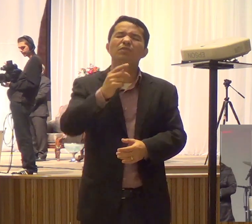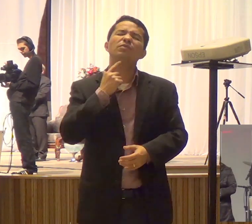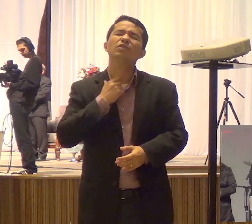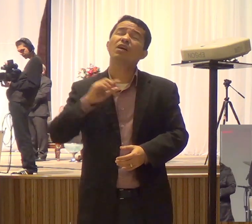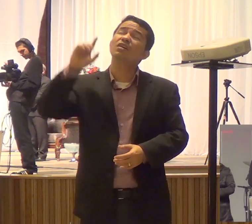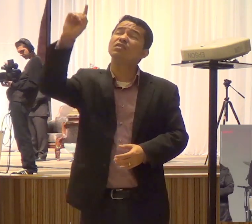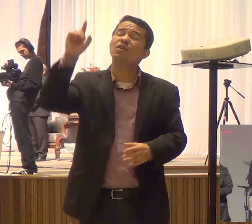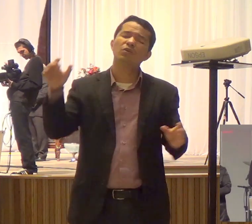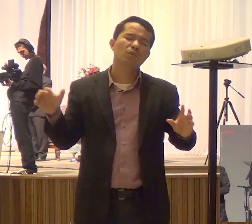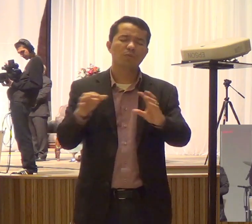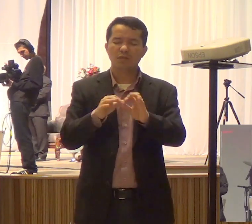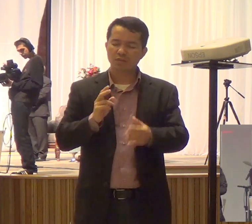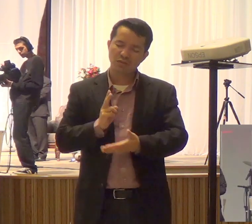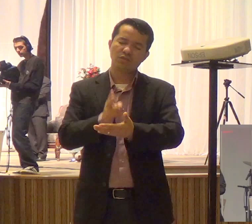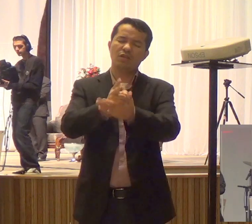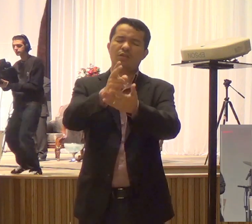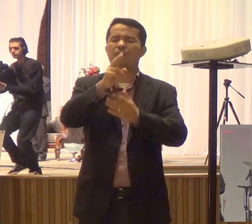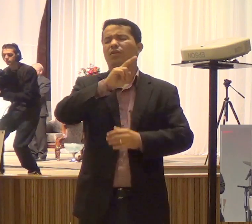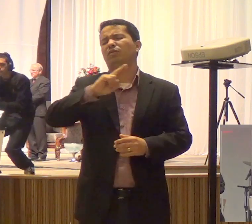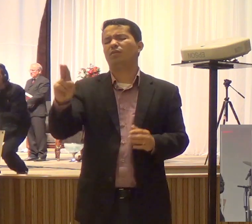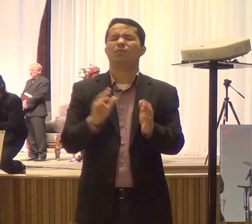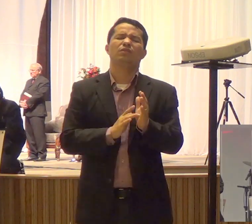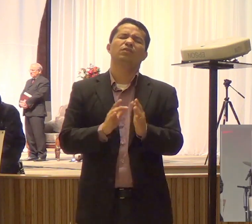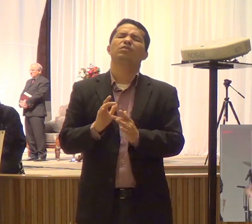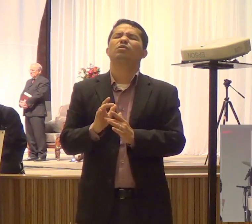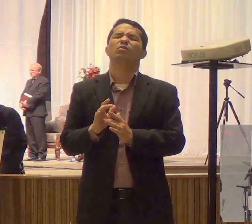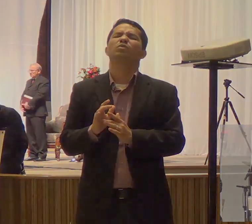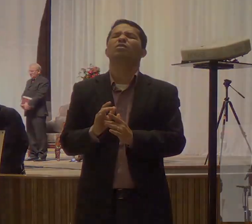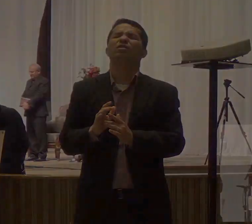Senhor, em nome de Jesus. E a gente fica em pé juntos nessa hora,